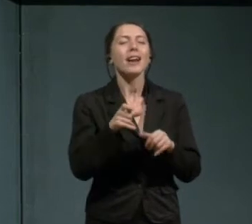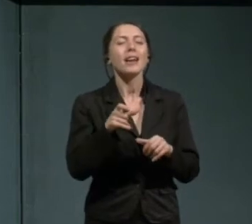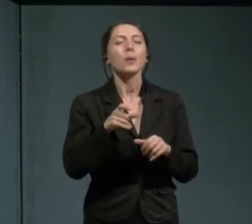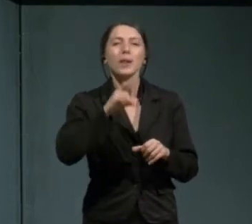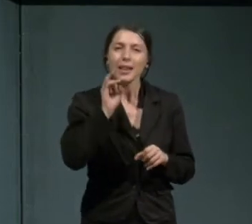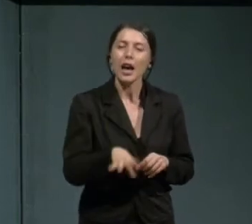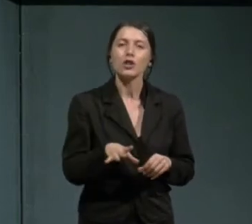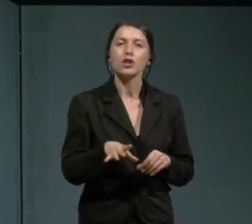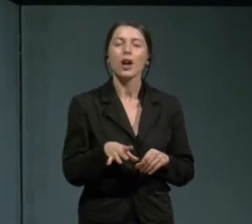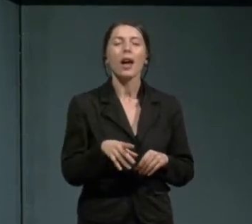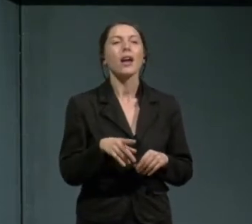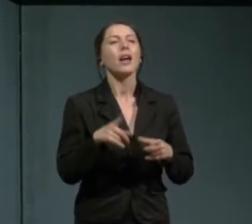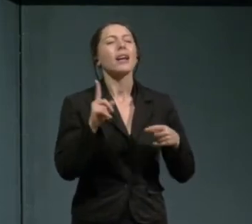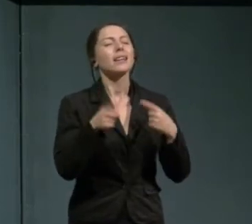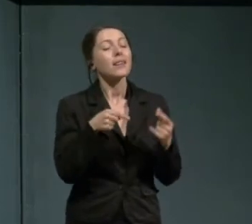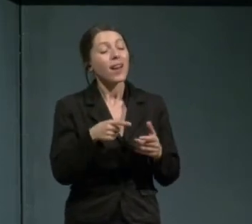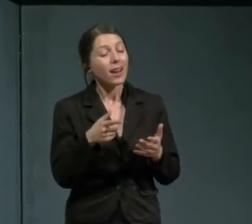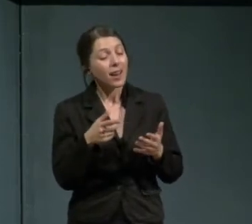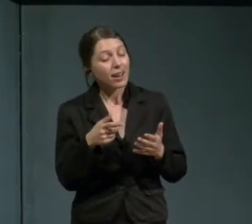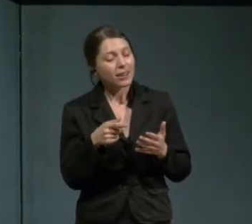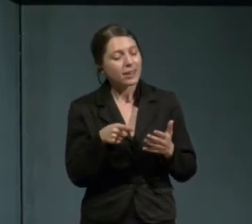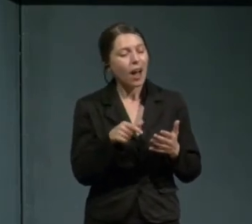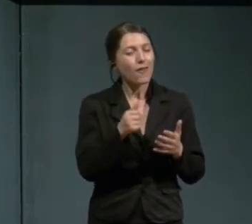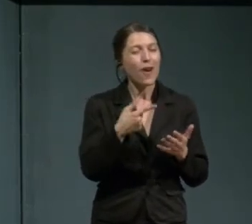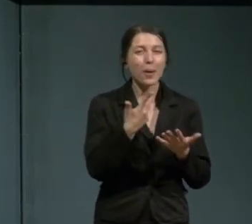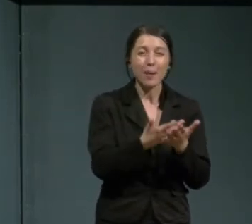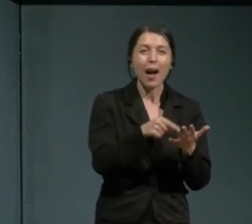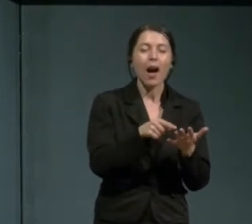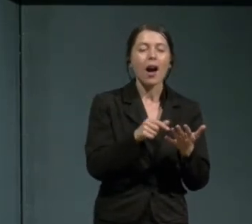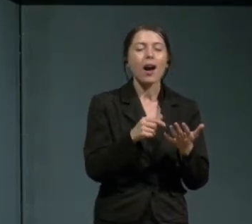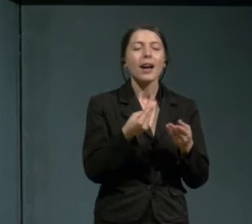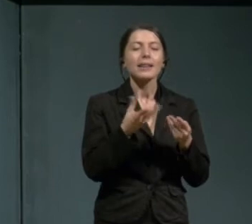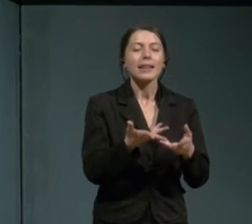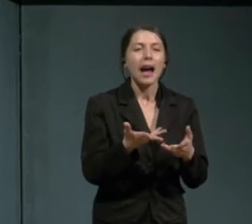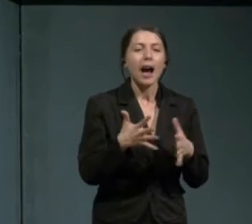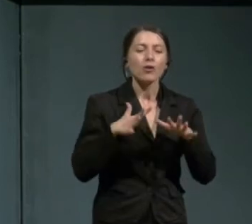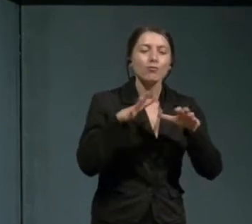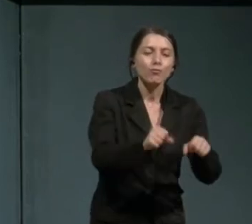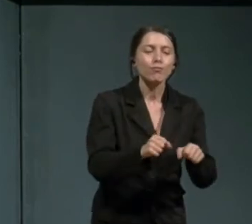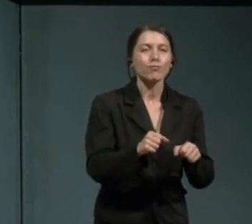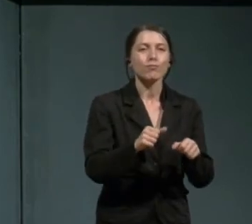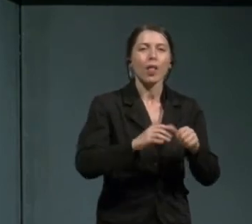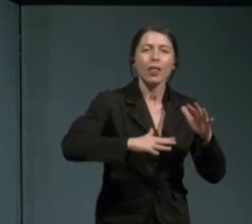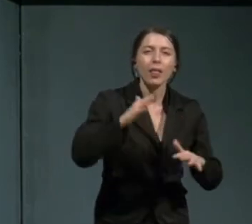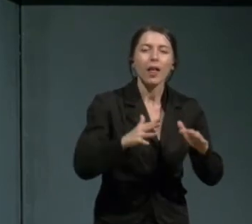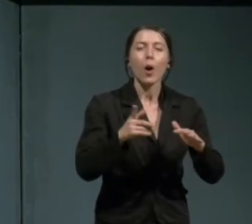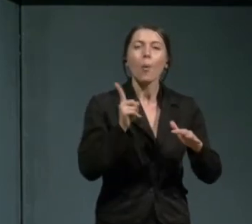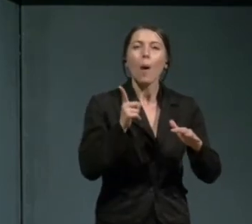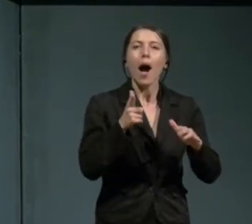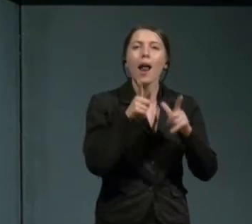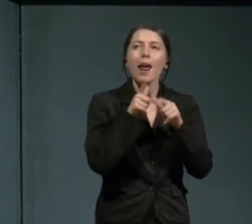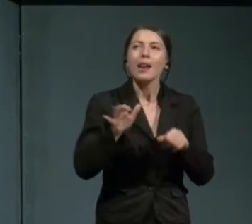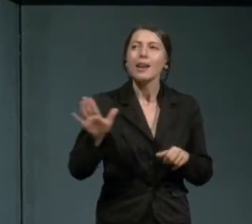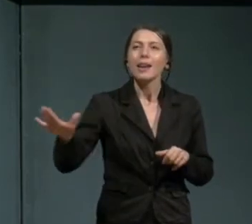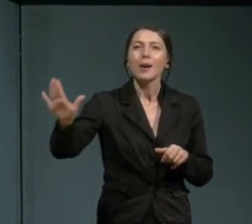fosse colonizzata turbata per turbata da questa specie di lingua dei giovani che